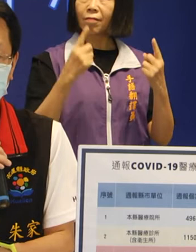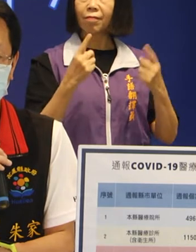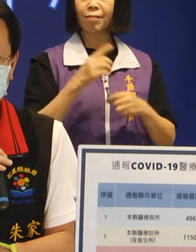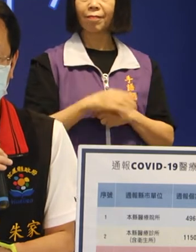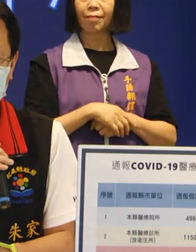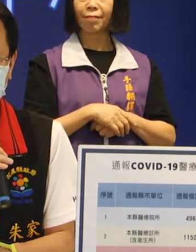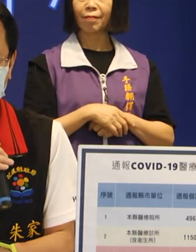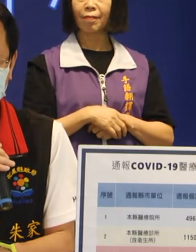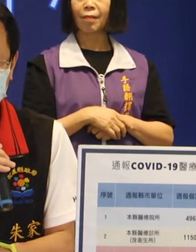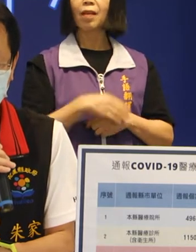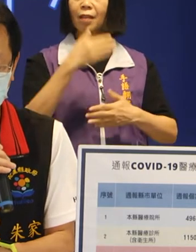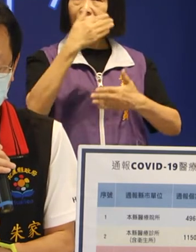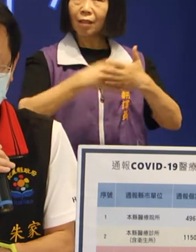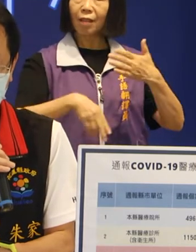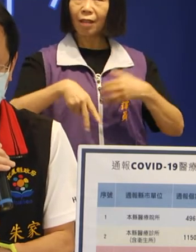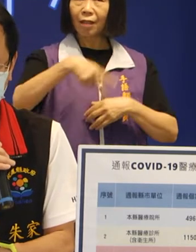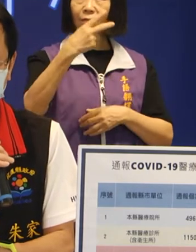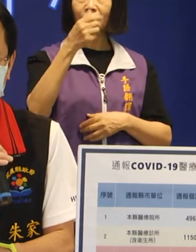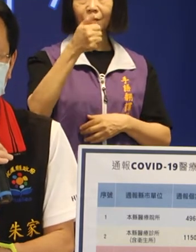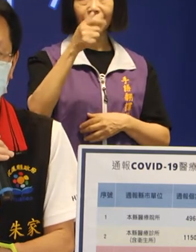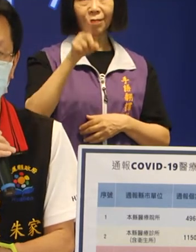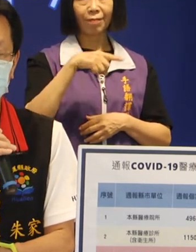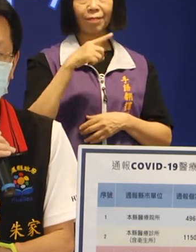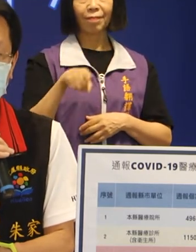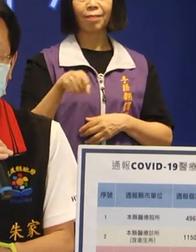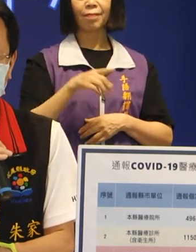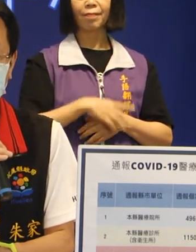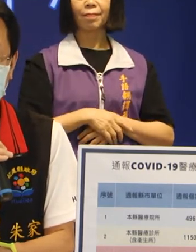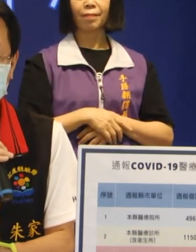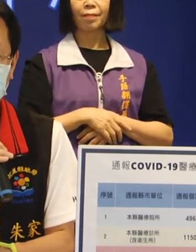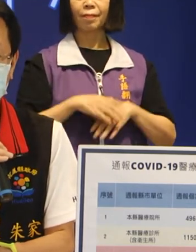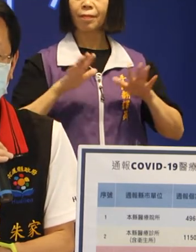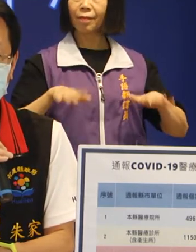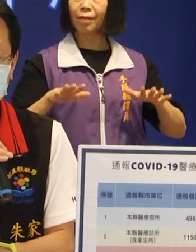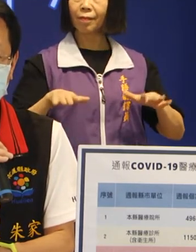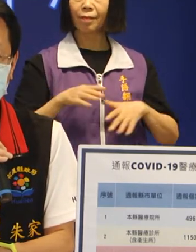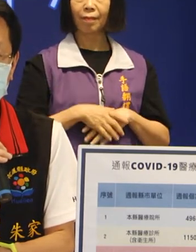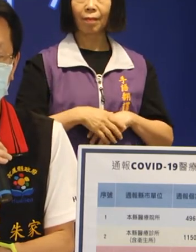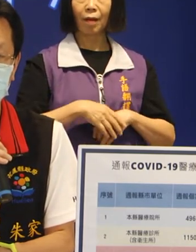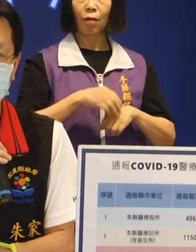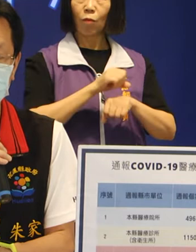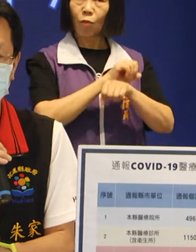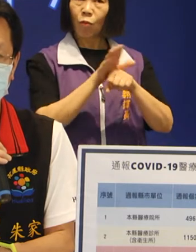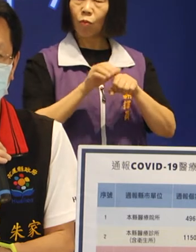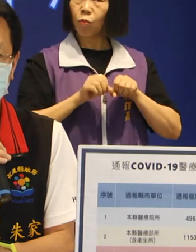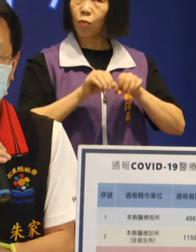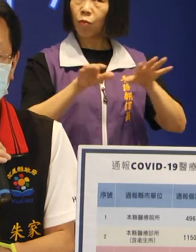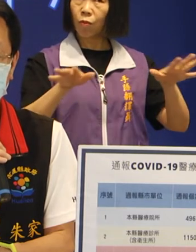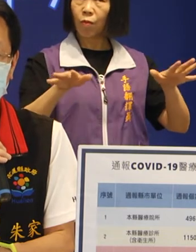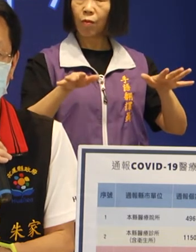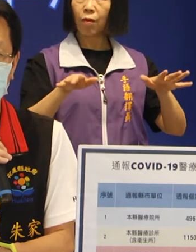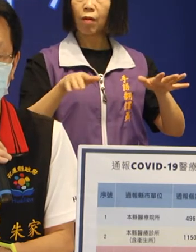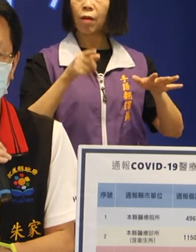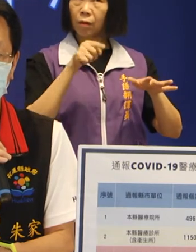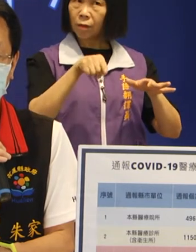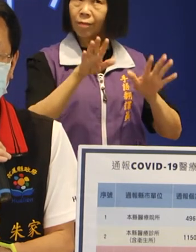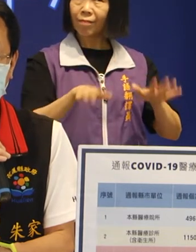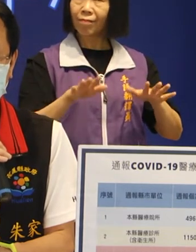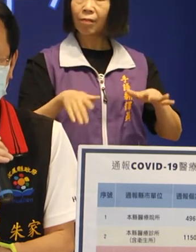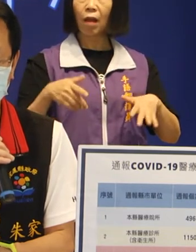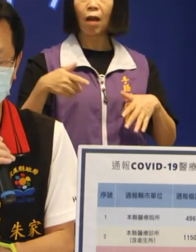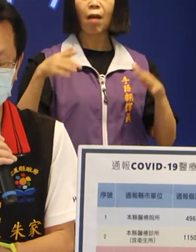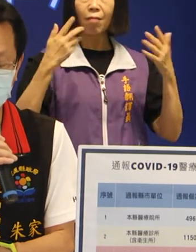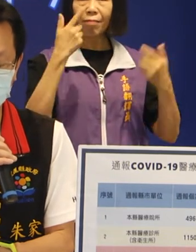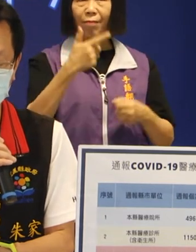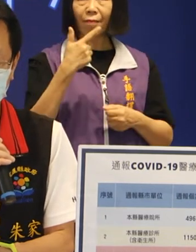们这个少了250个人，所以整体来讲，看起来我们的疫情仍然有朝向一个缓